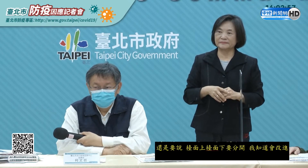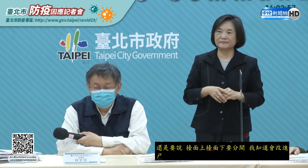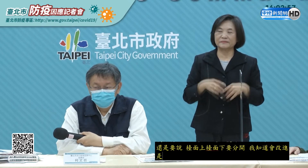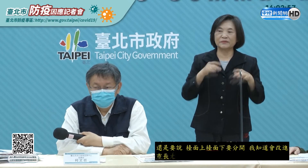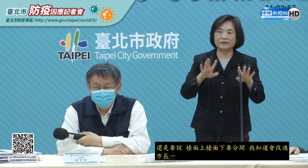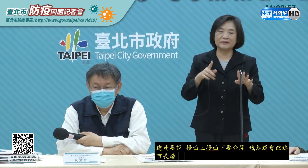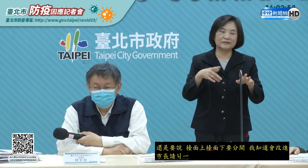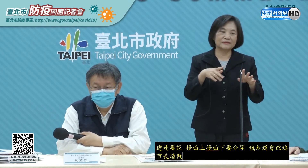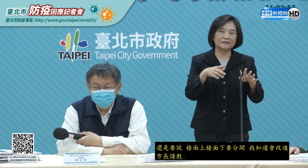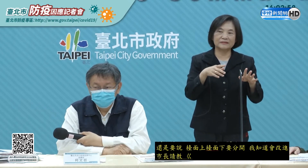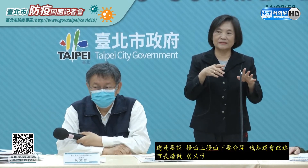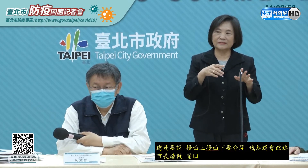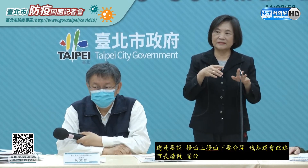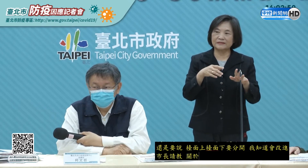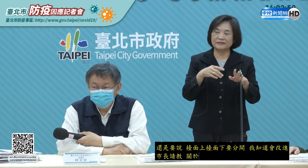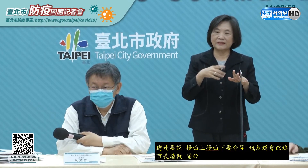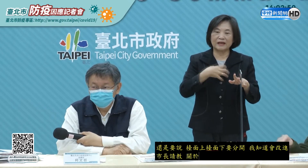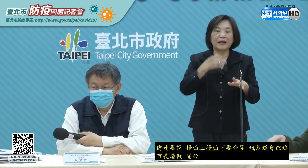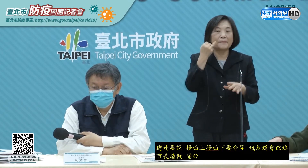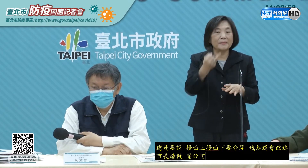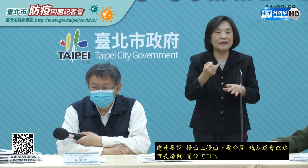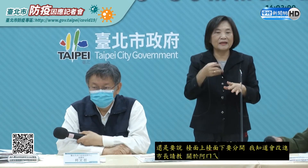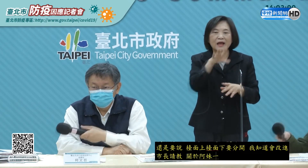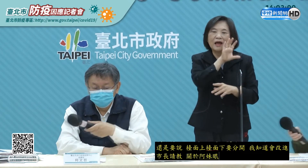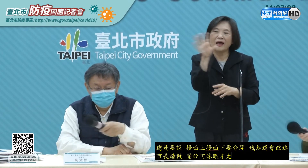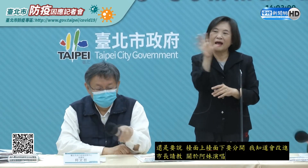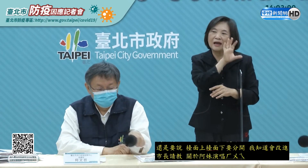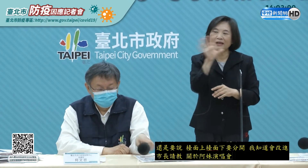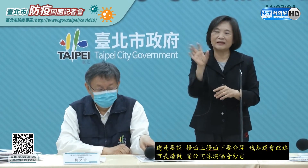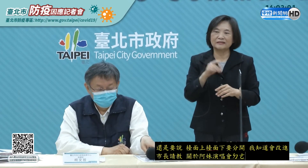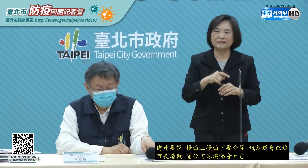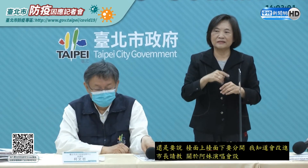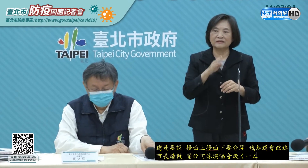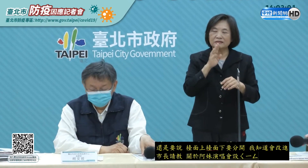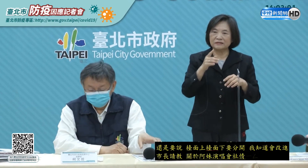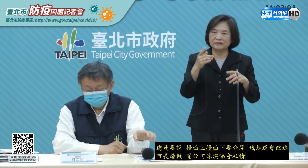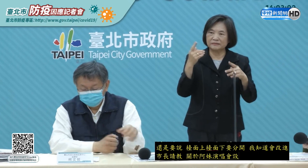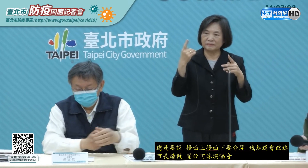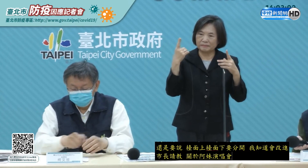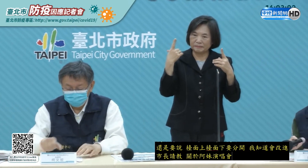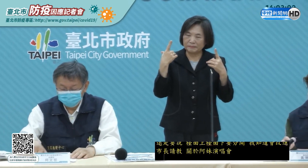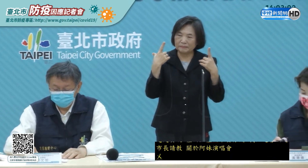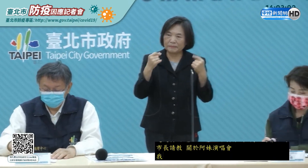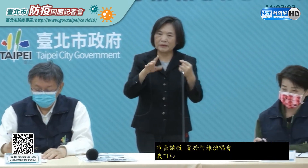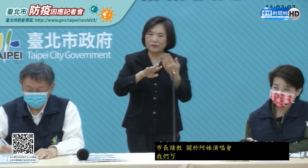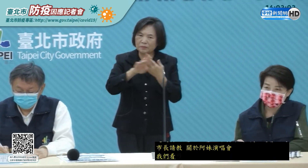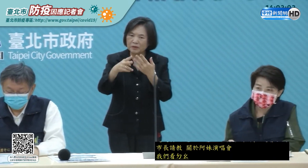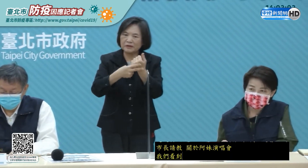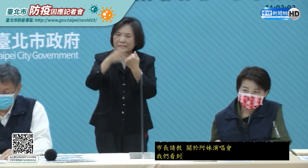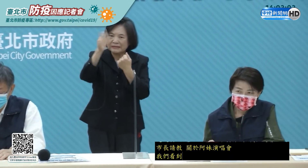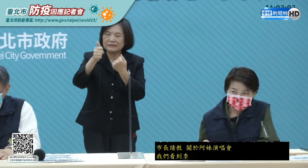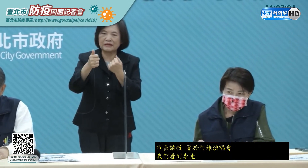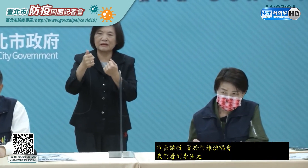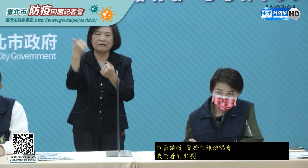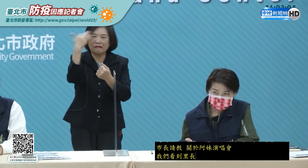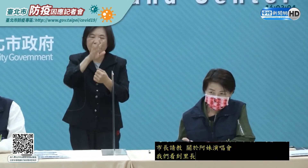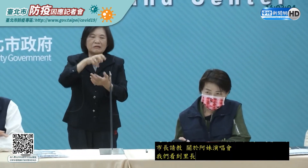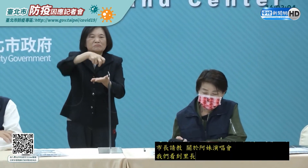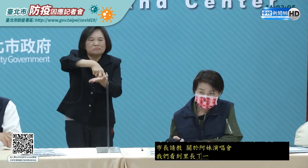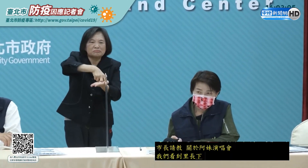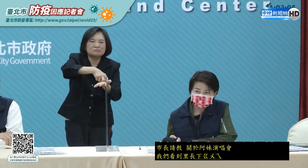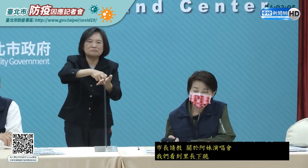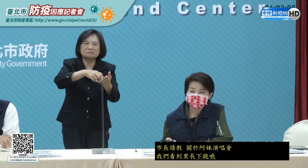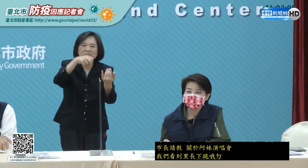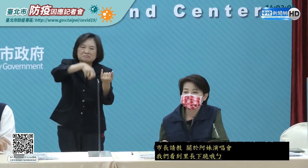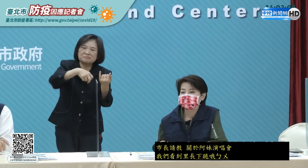副长，先请教一下关于那个阿妹演唱会的事情哦，因为我们知道，就是前两天我们在市府外面看到那个里长夫人跟你下跪的部